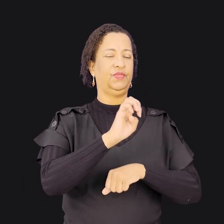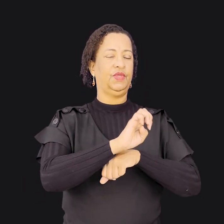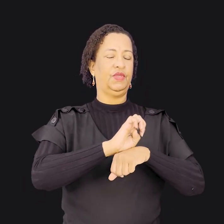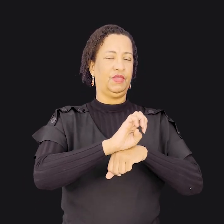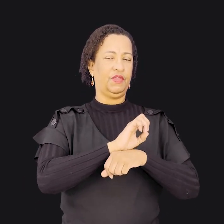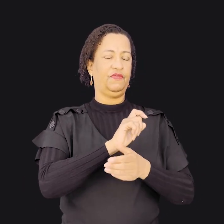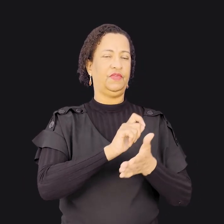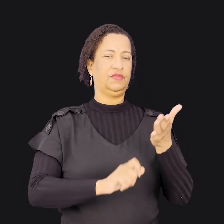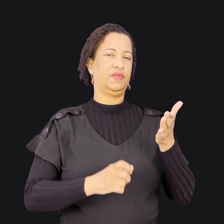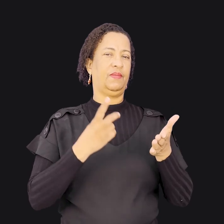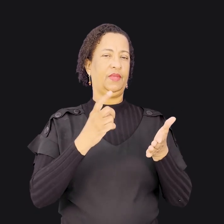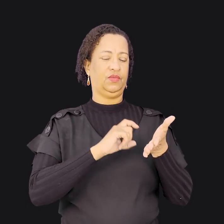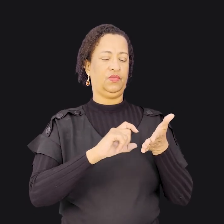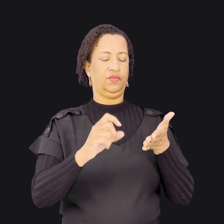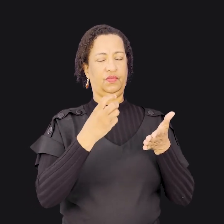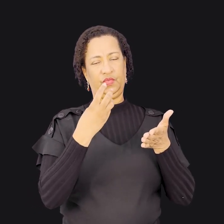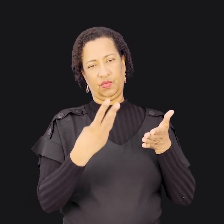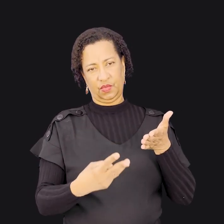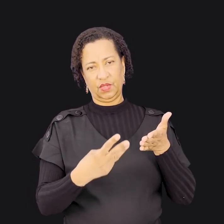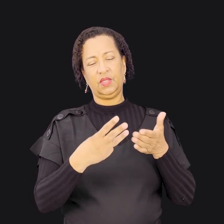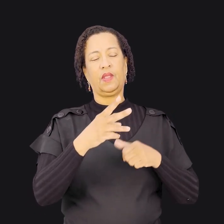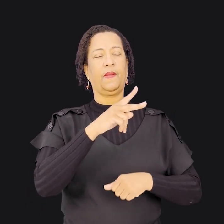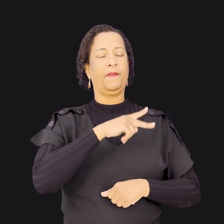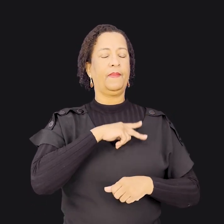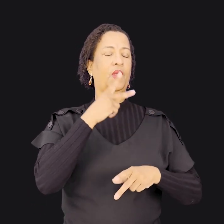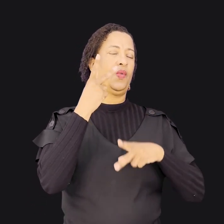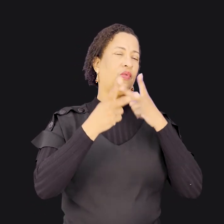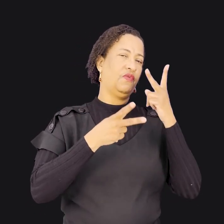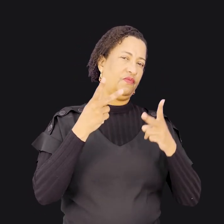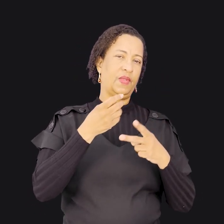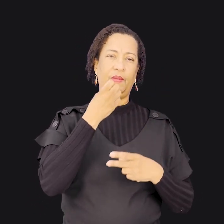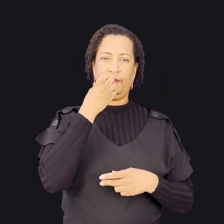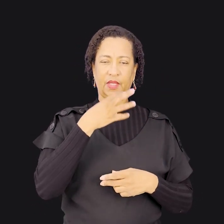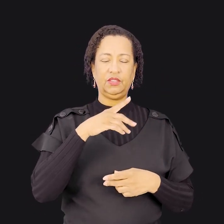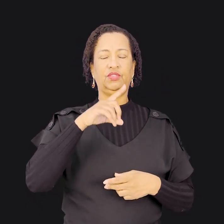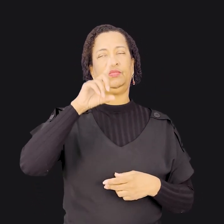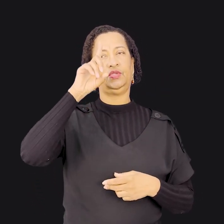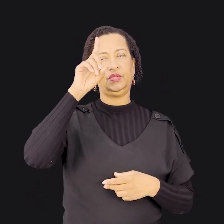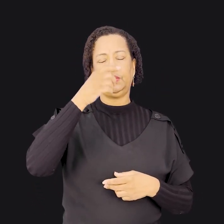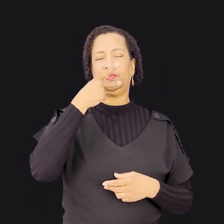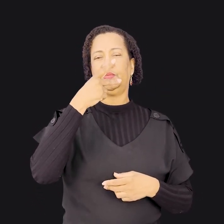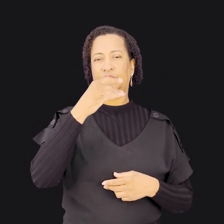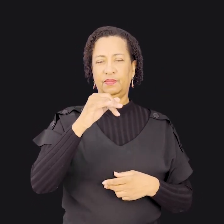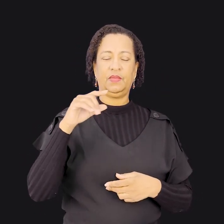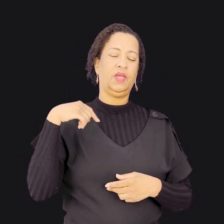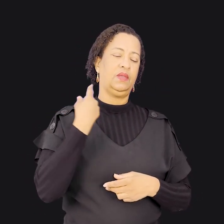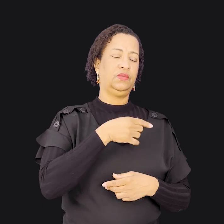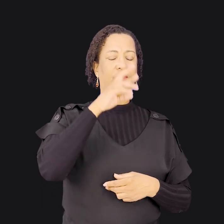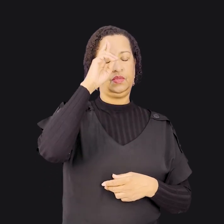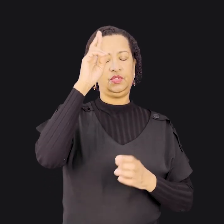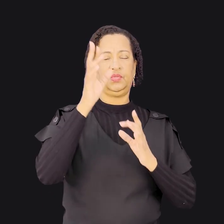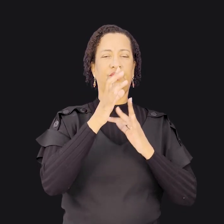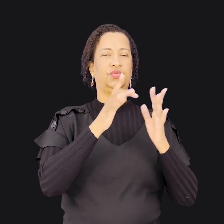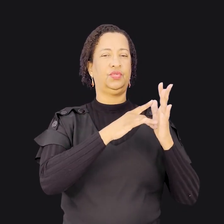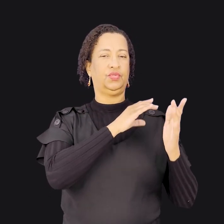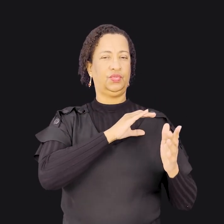Em Efésios 1:3, Paulo afirma: bendito seja o Deus e Pai de nosso Senhor Jesus Cristo, que nos abençoou com todas